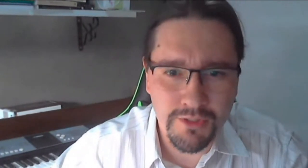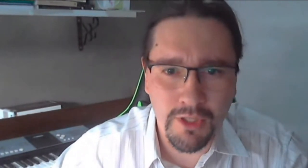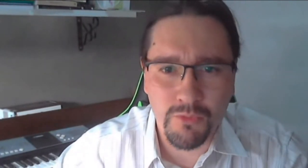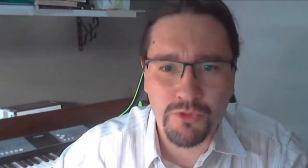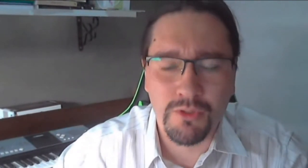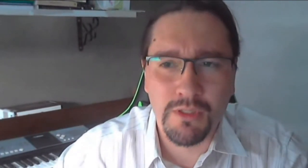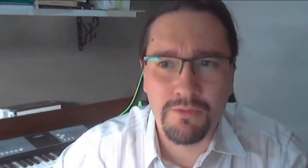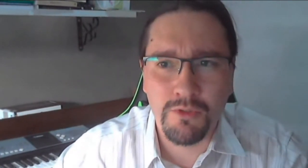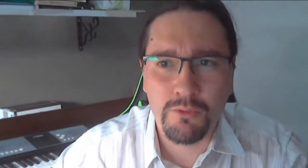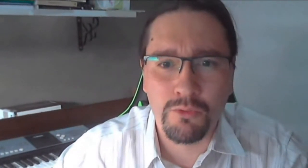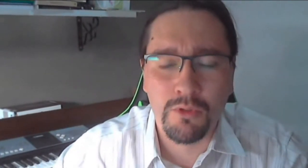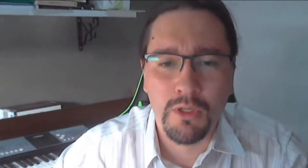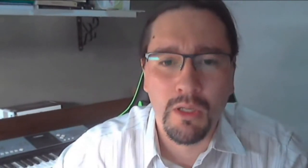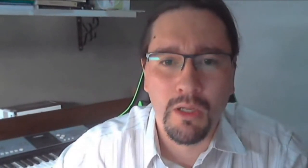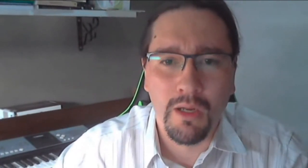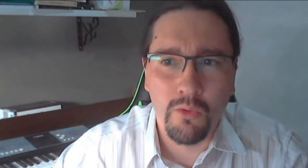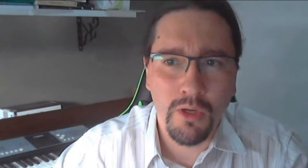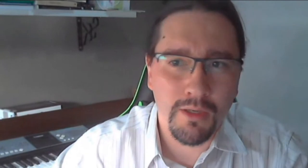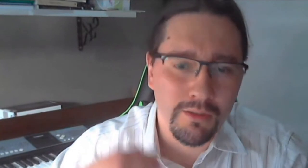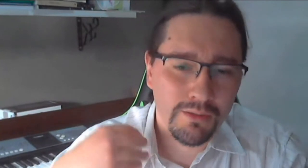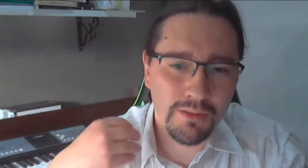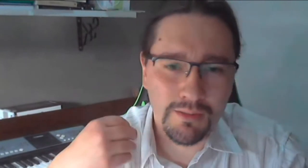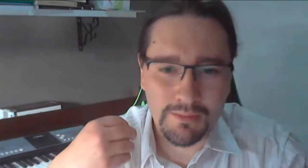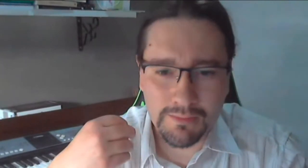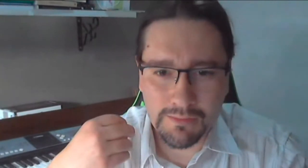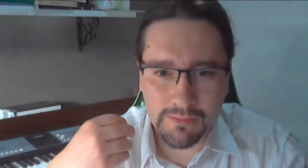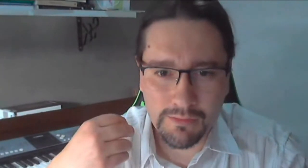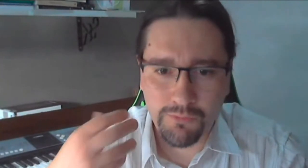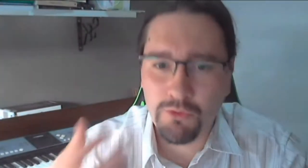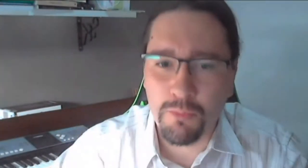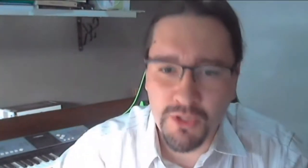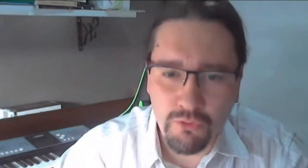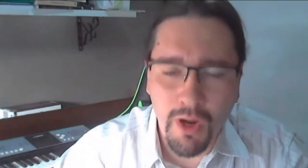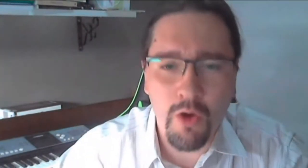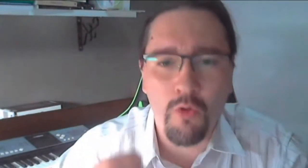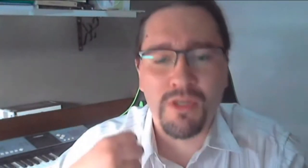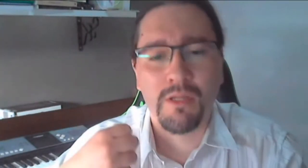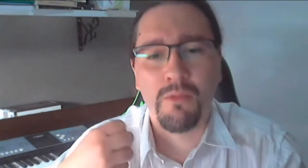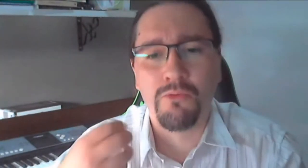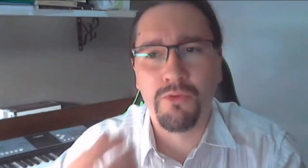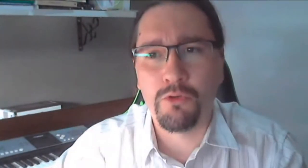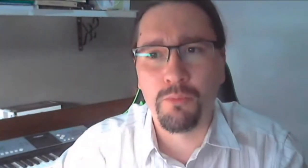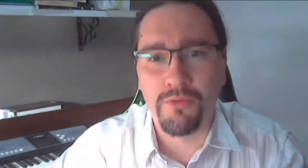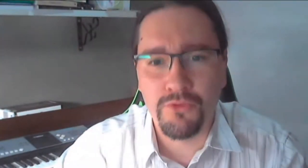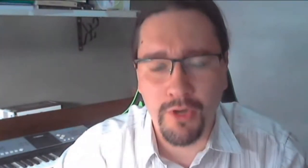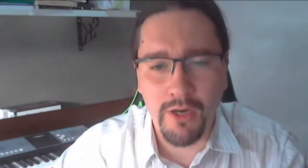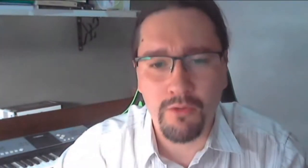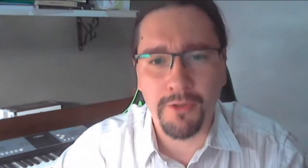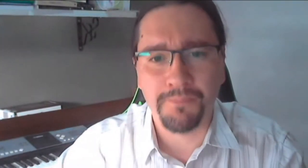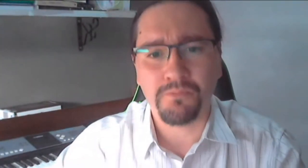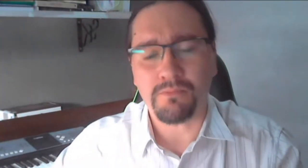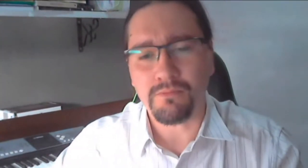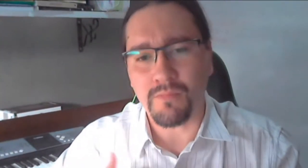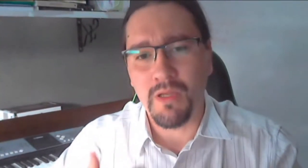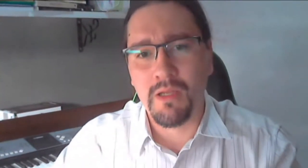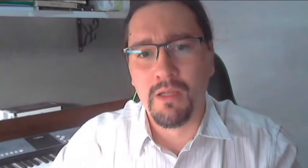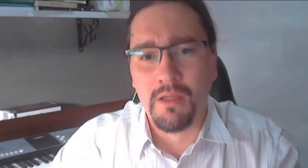vínculo que nós temos, né, esse vínculo agora, o vínculo pessoal, mas também o vínculo profissional,